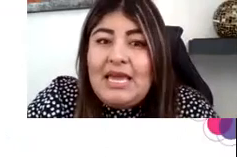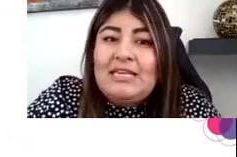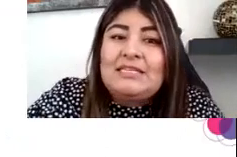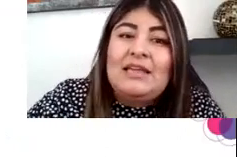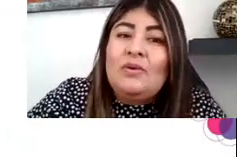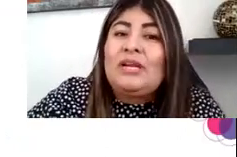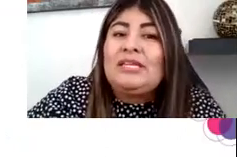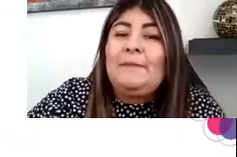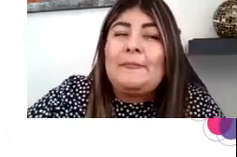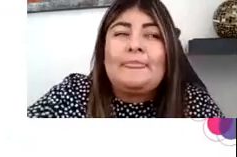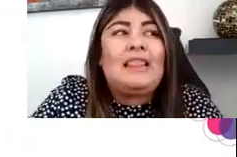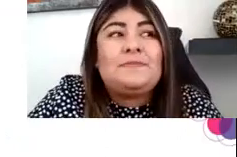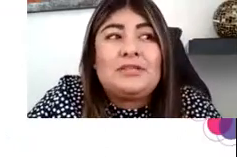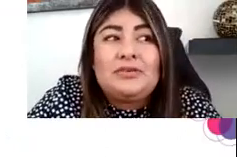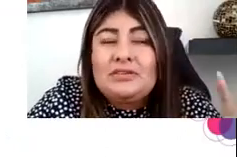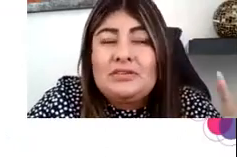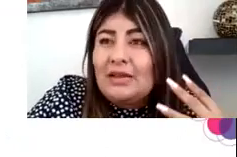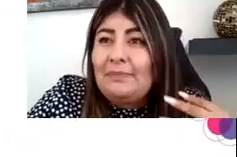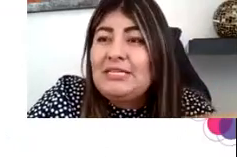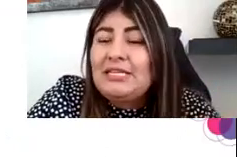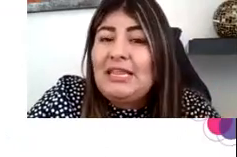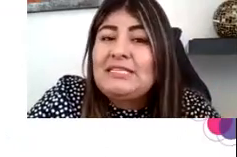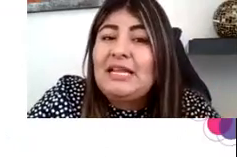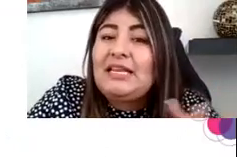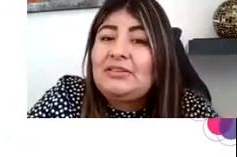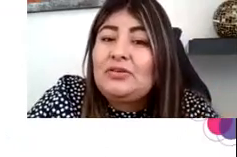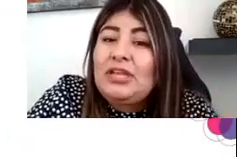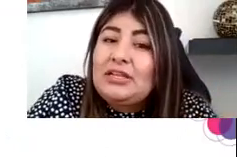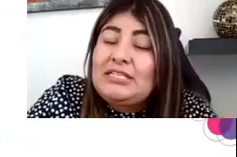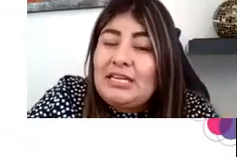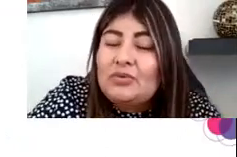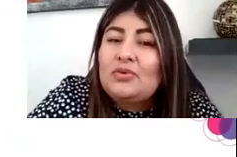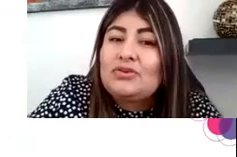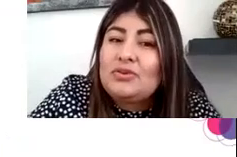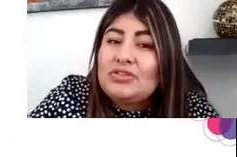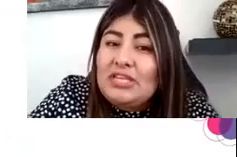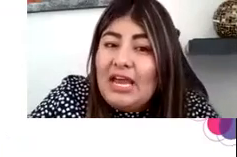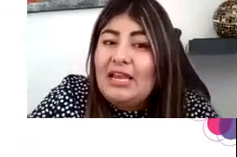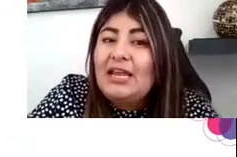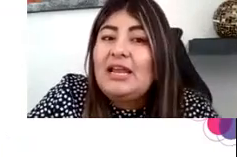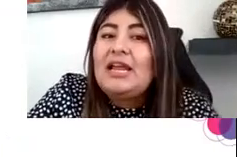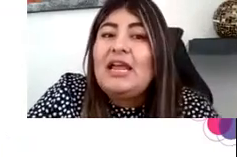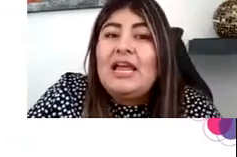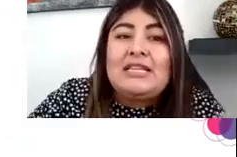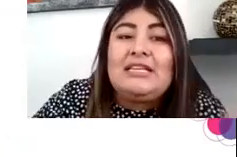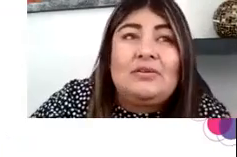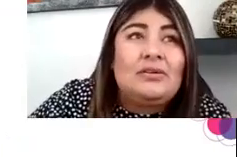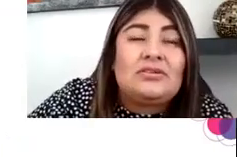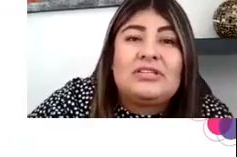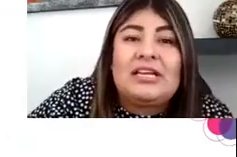si se dan cuenta, las personas con discapacidad están dentro del círculo social. El círculo social,